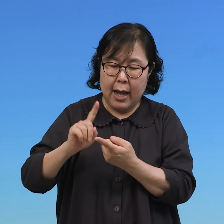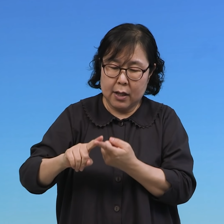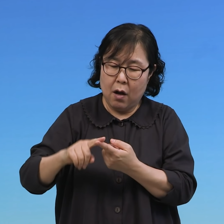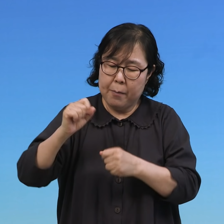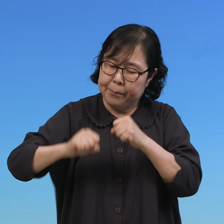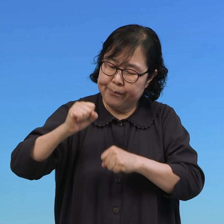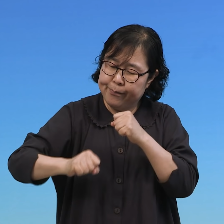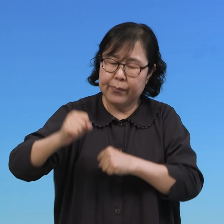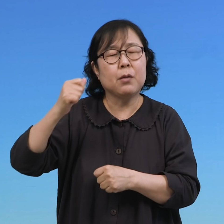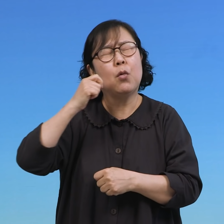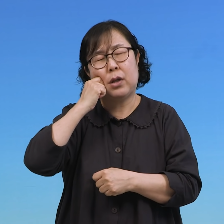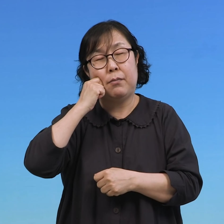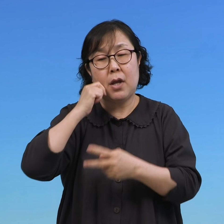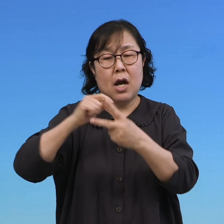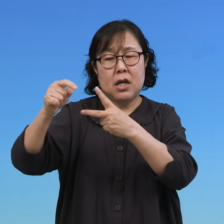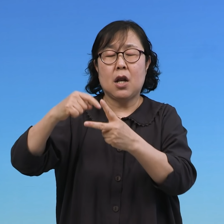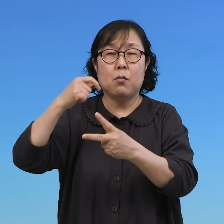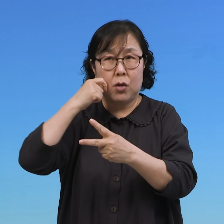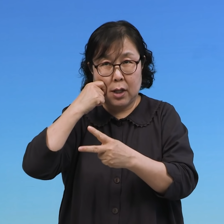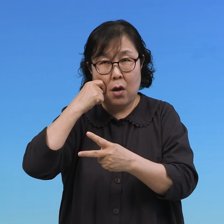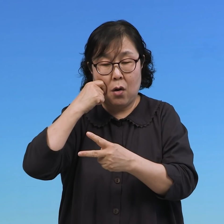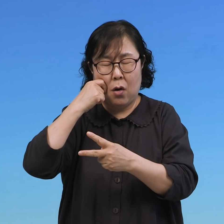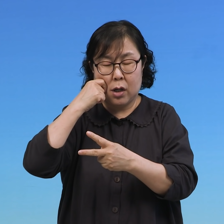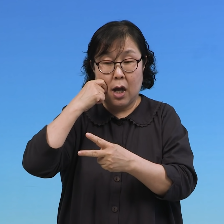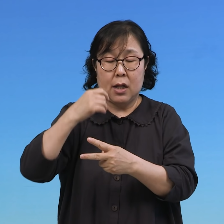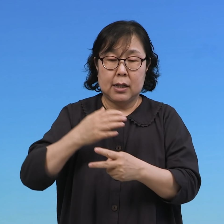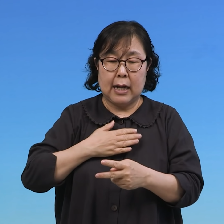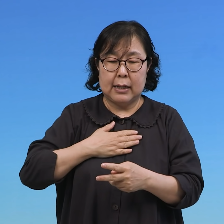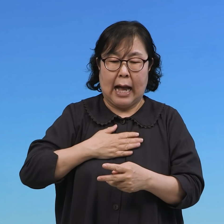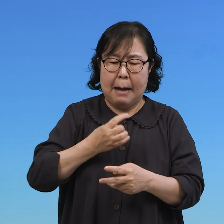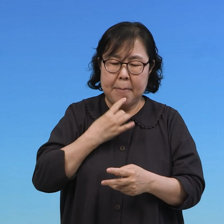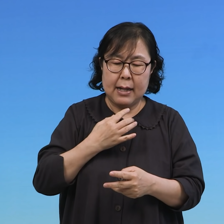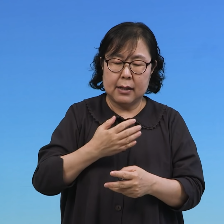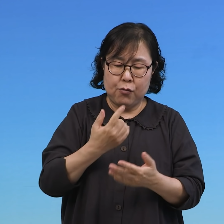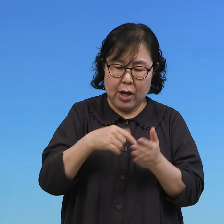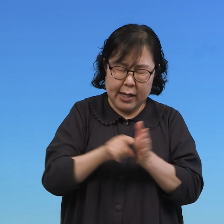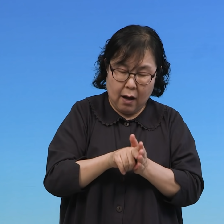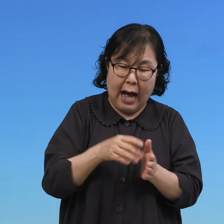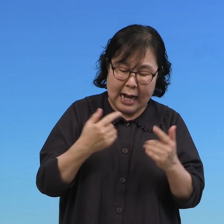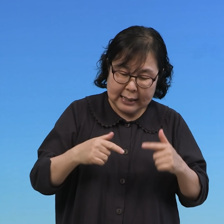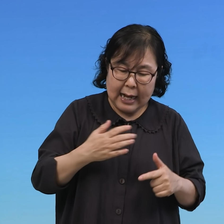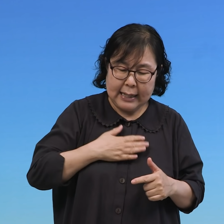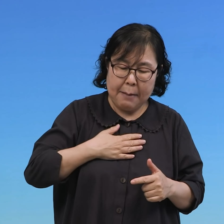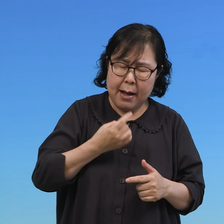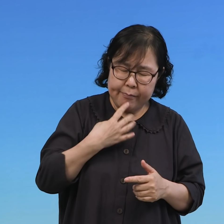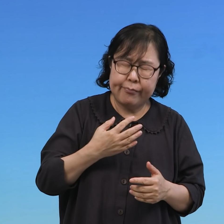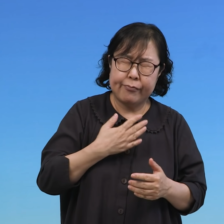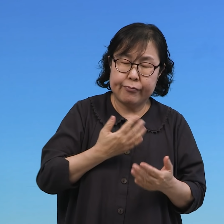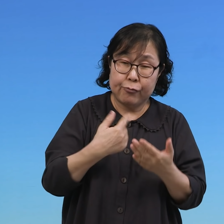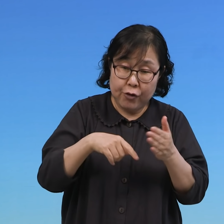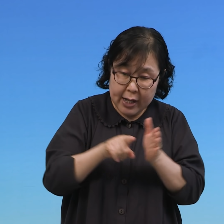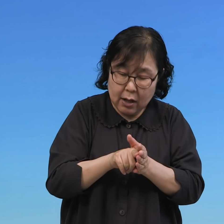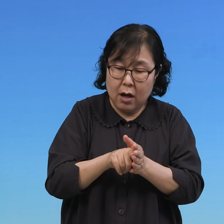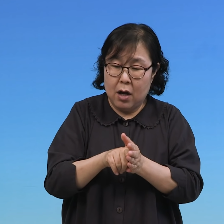계속 1인분의 삶. 그래서 아버지 좀 고기 잘 잡히는데 가르쳐 주세요. 뭐 헌금도 많이 드릴게요.